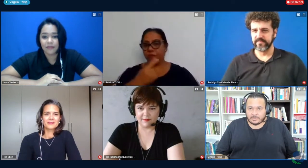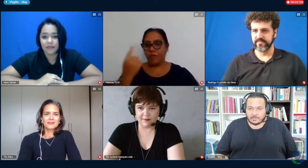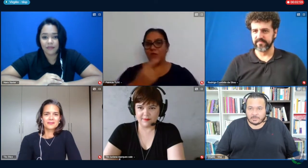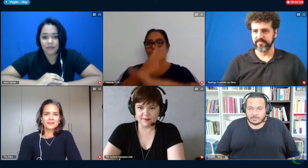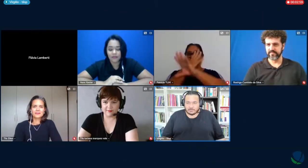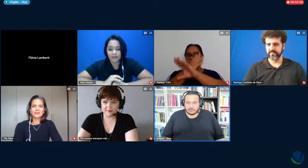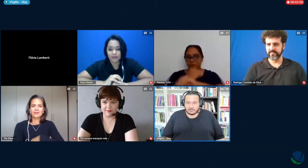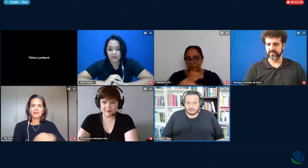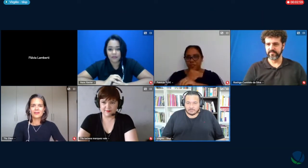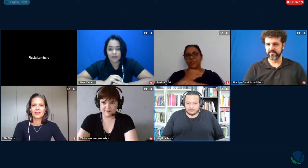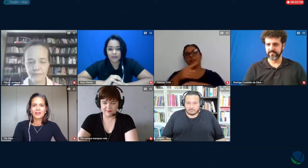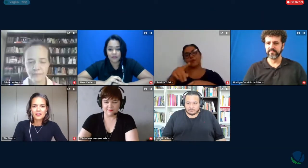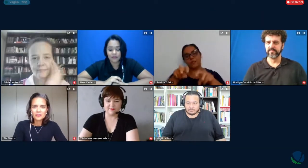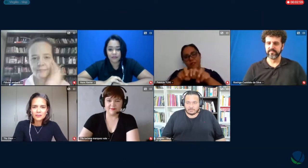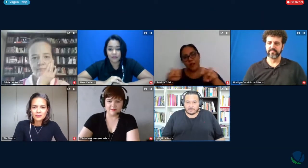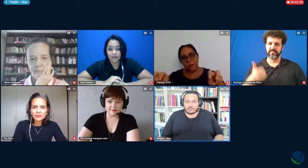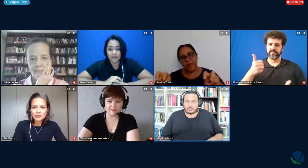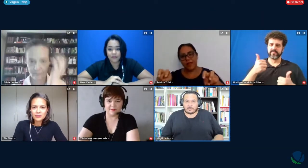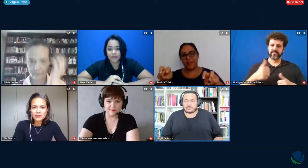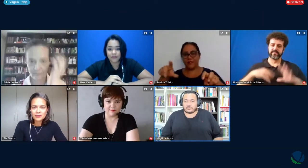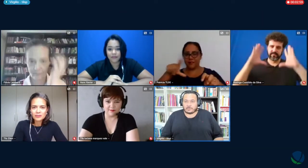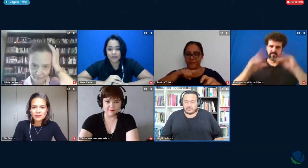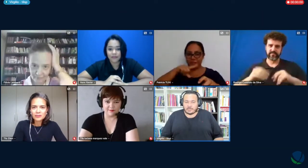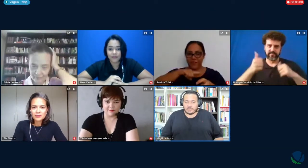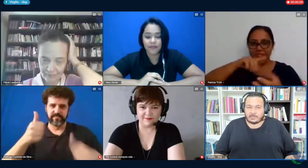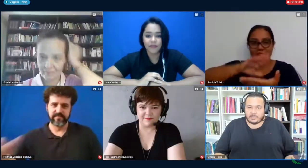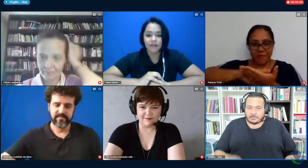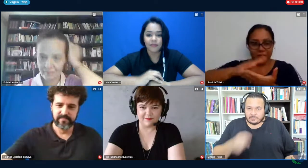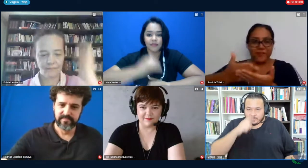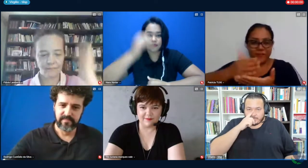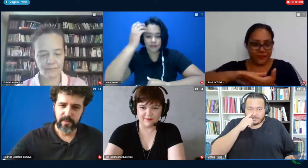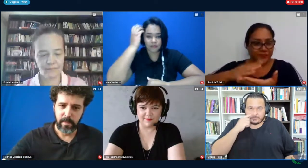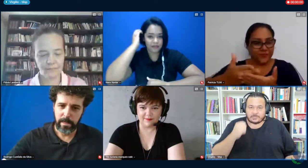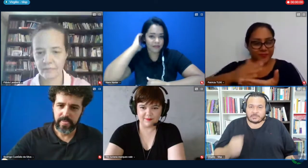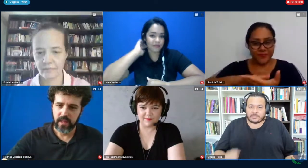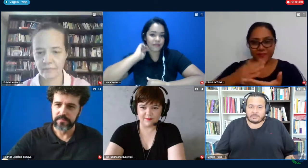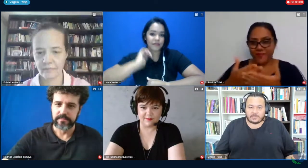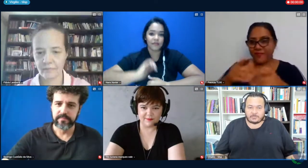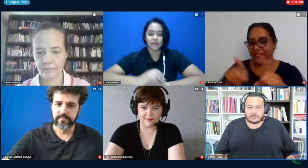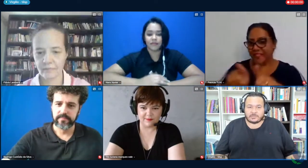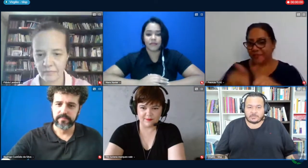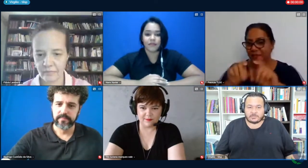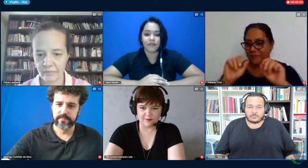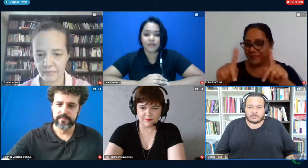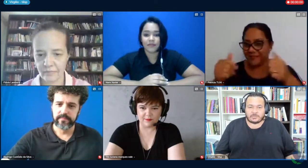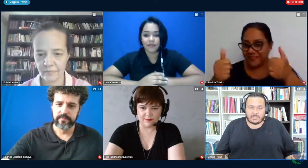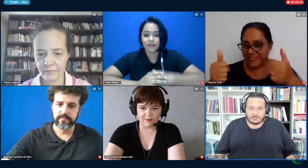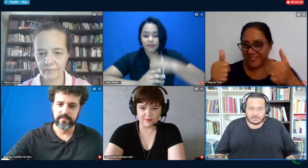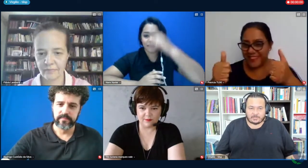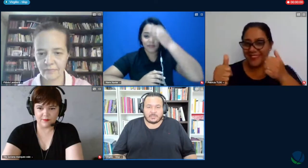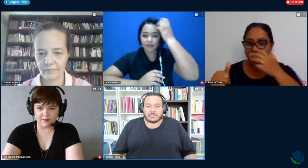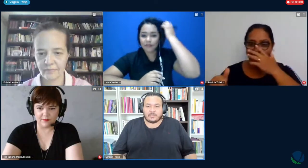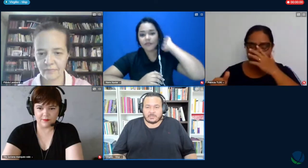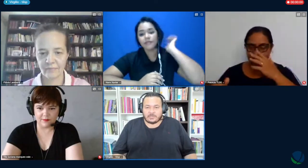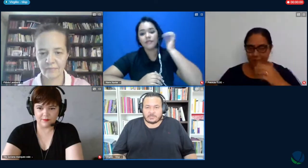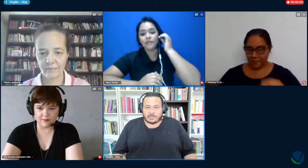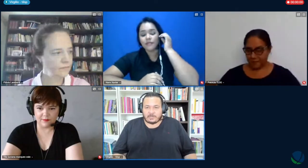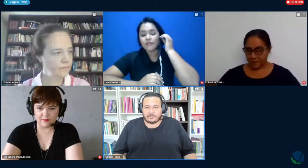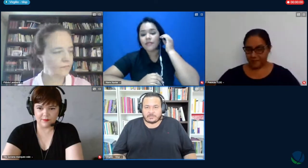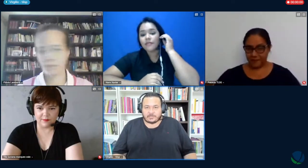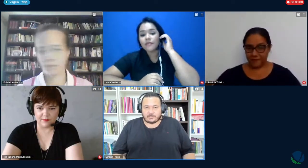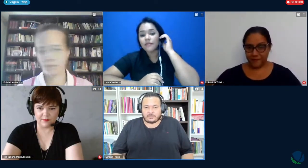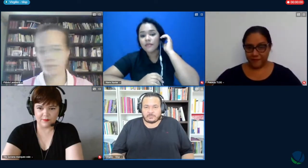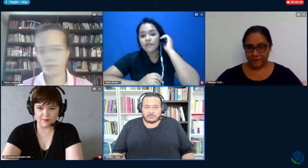para que... E nós desligaremos as câmeras, com exceção do intérprete que